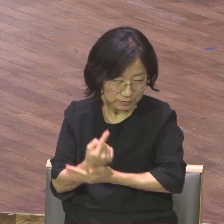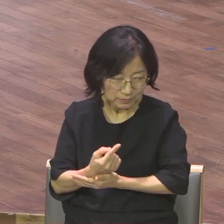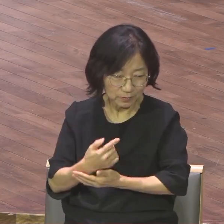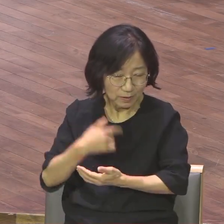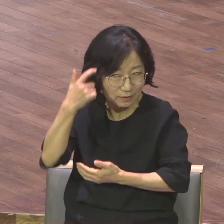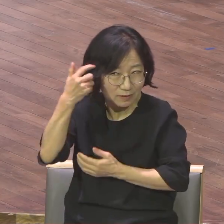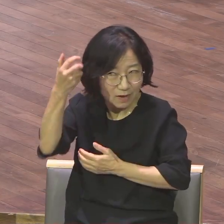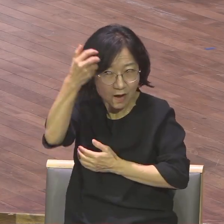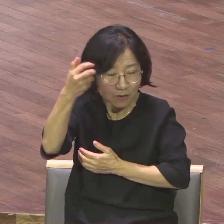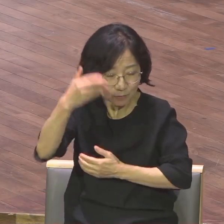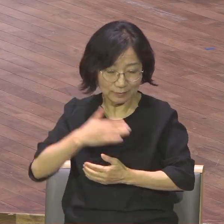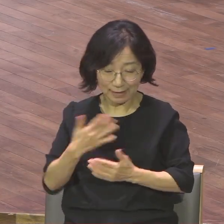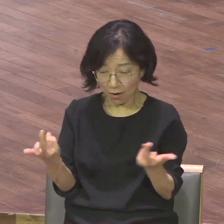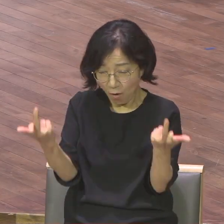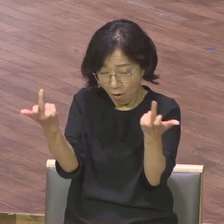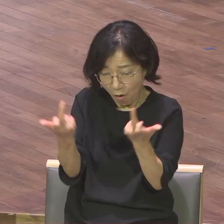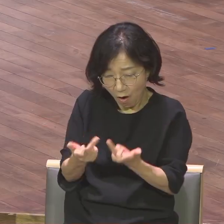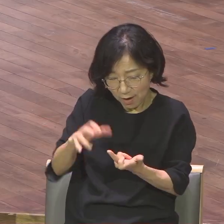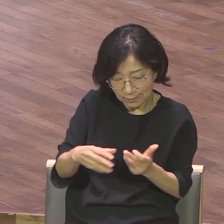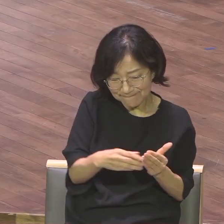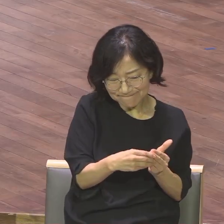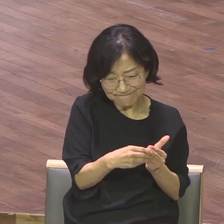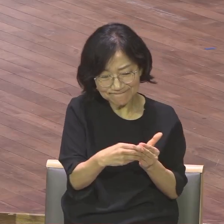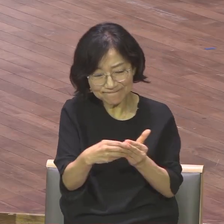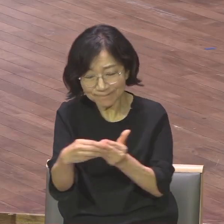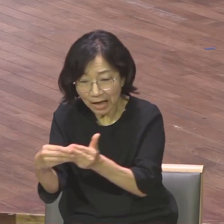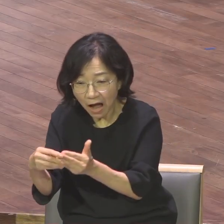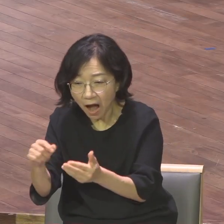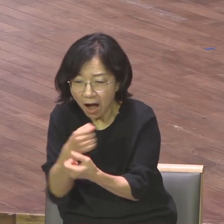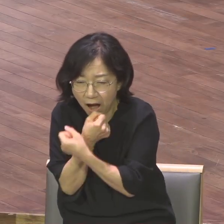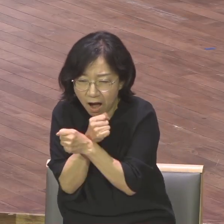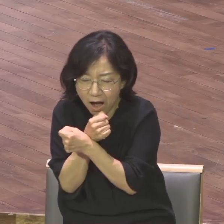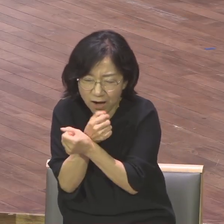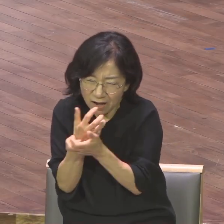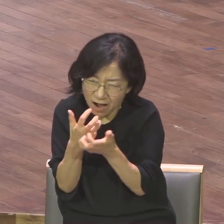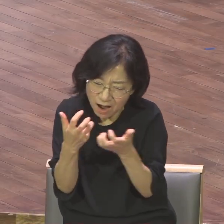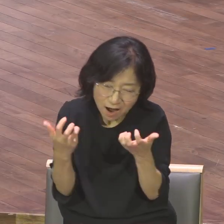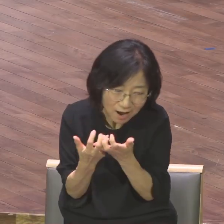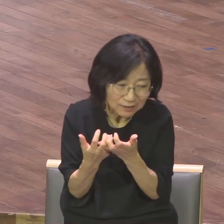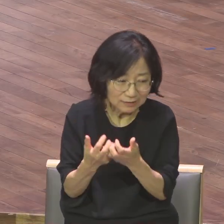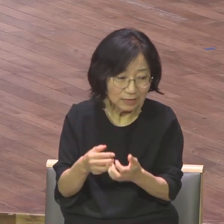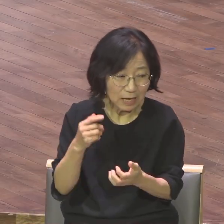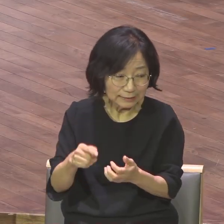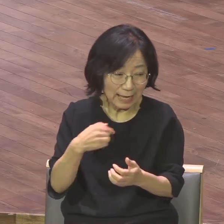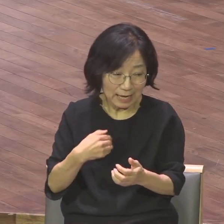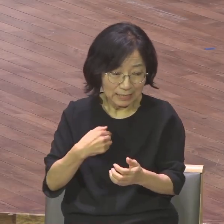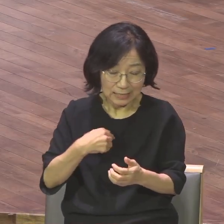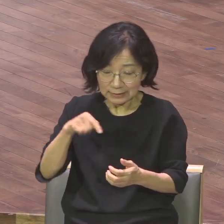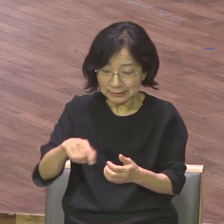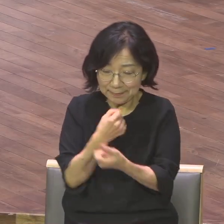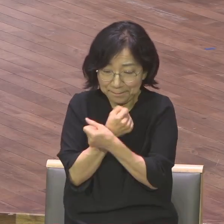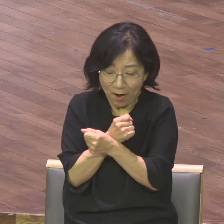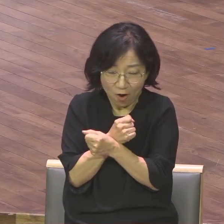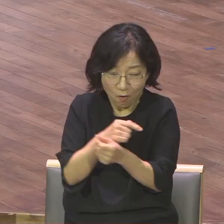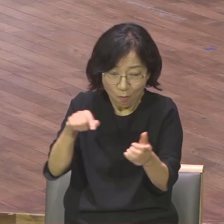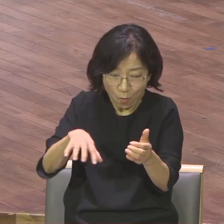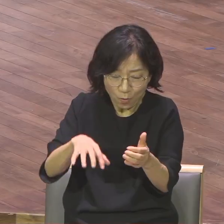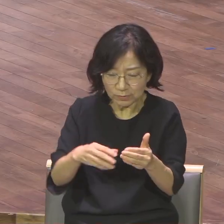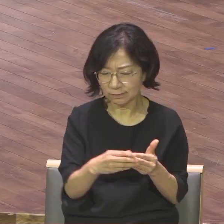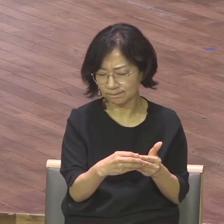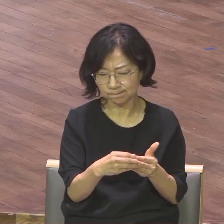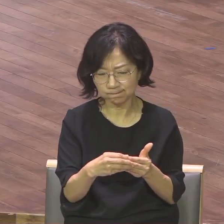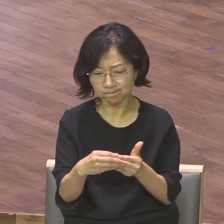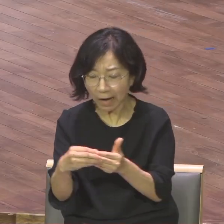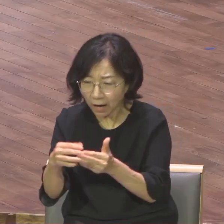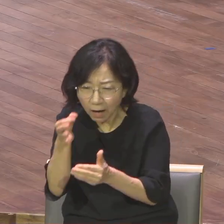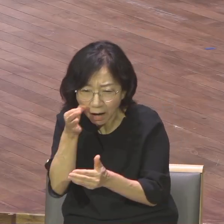영으로 나를 데리고 가서 골짜기 가운데 두셨는데 거기 뼈가 가득하더라. 나를 그 뼈 사방으로 지나가게 하시기로